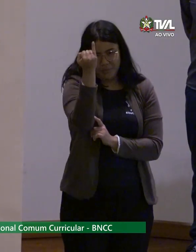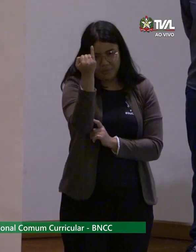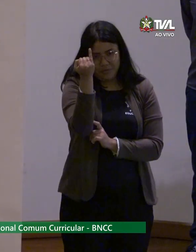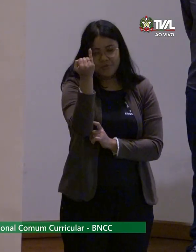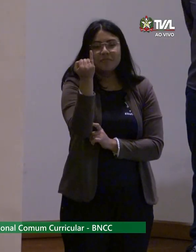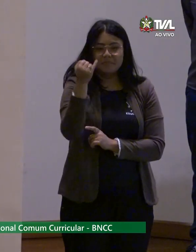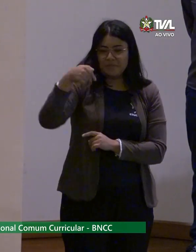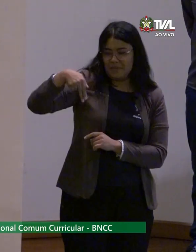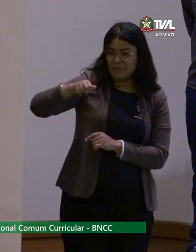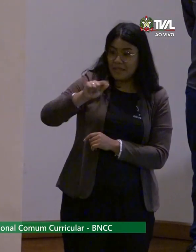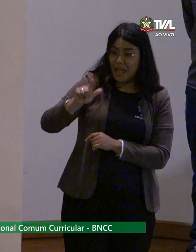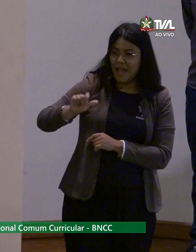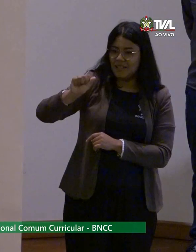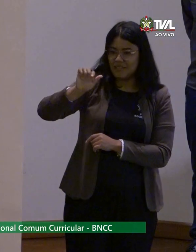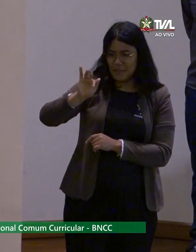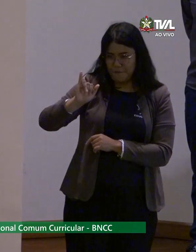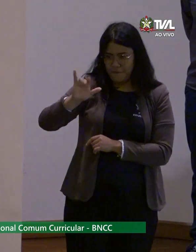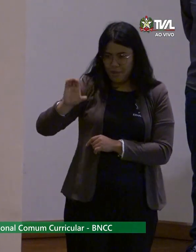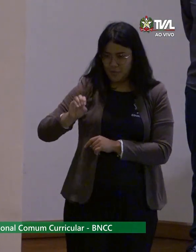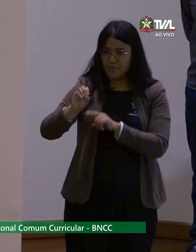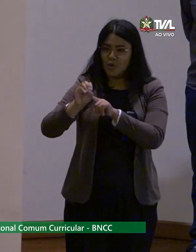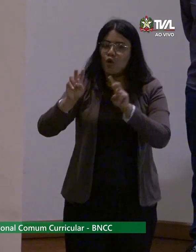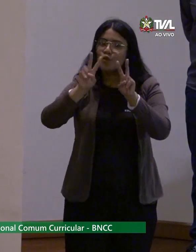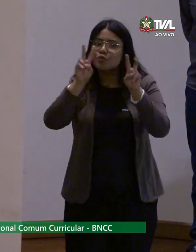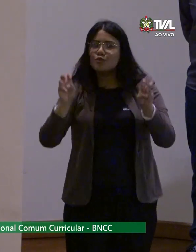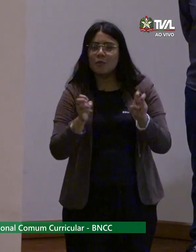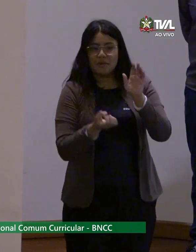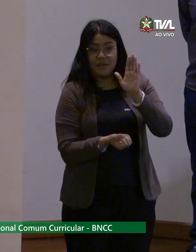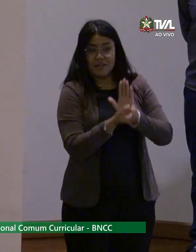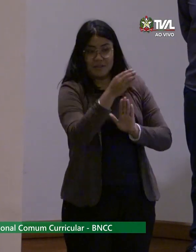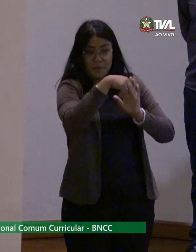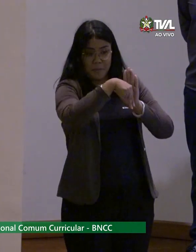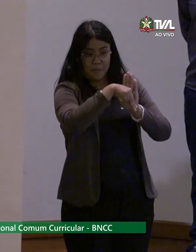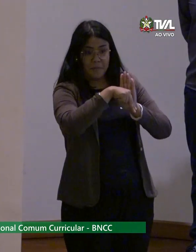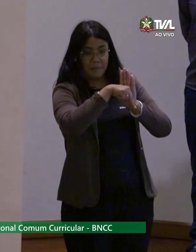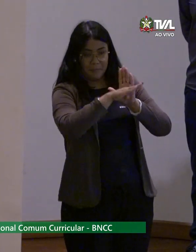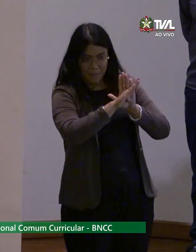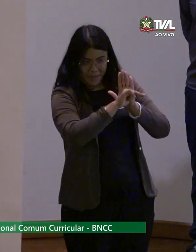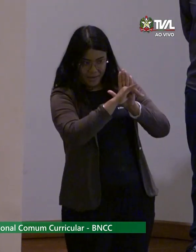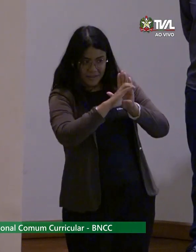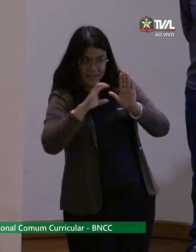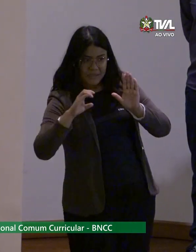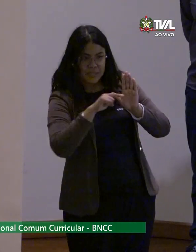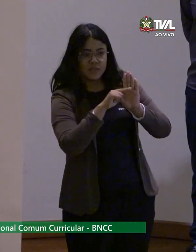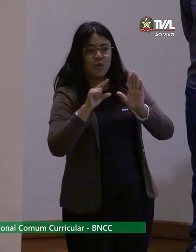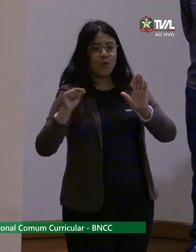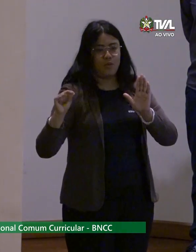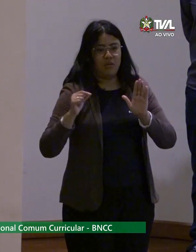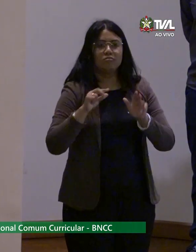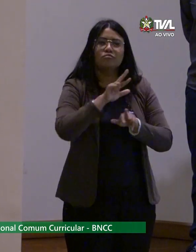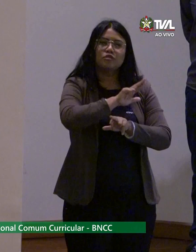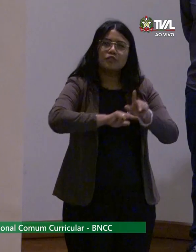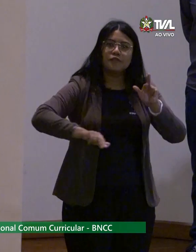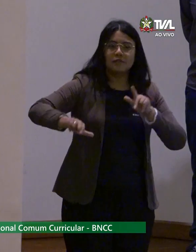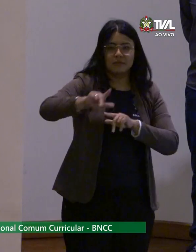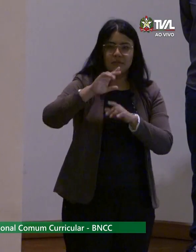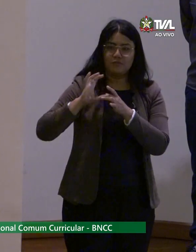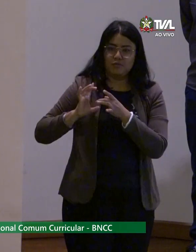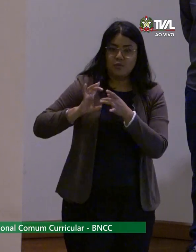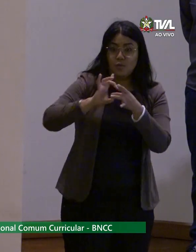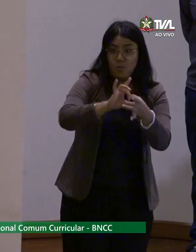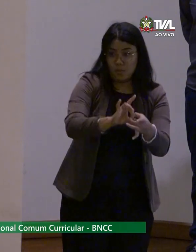Nasa Feijó sobre a introdução da bncc que Desconsidera as diferenças e à diversidade é um